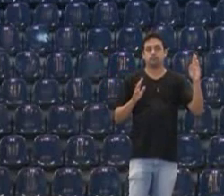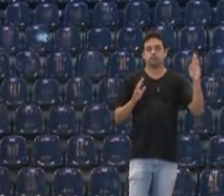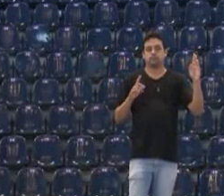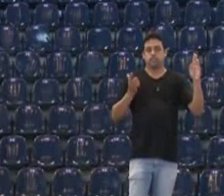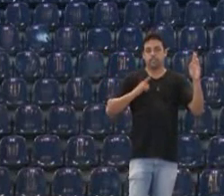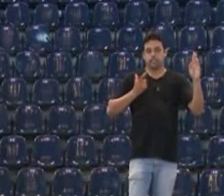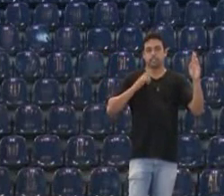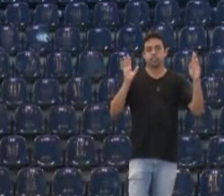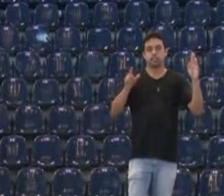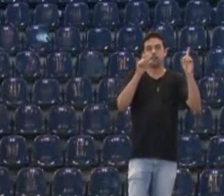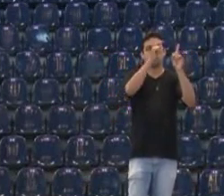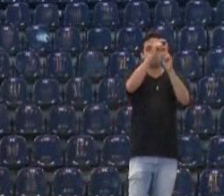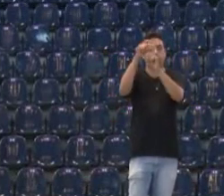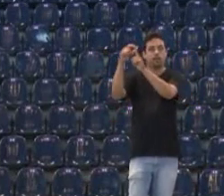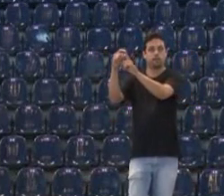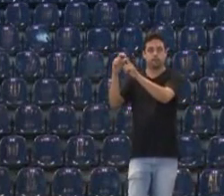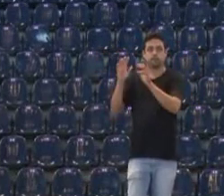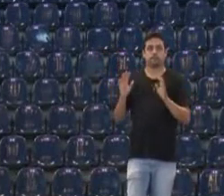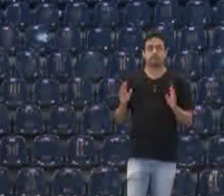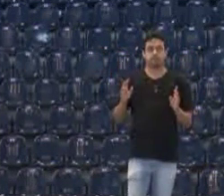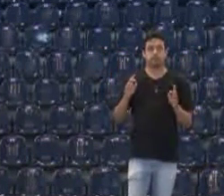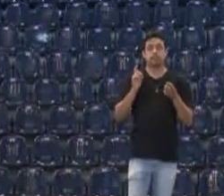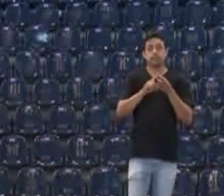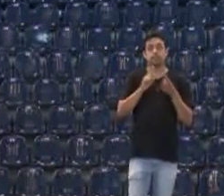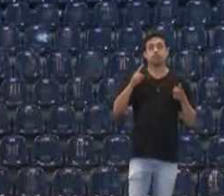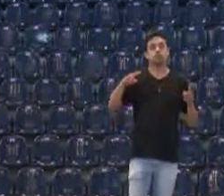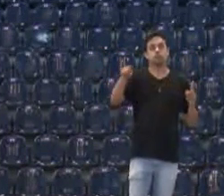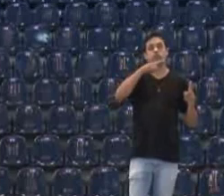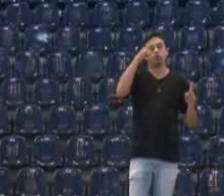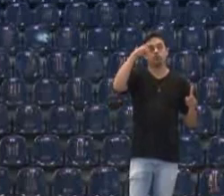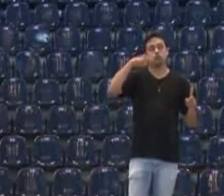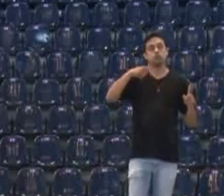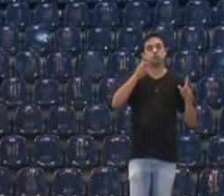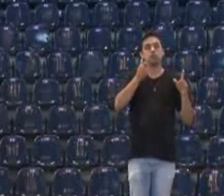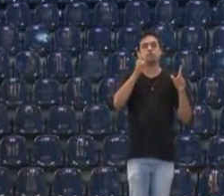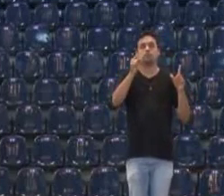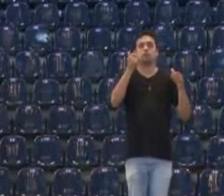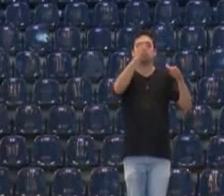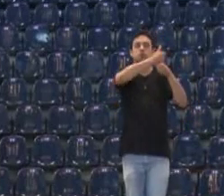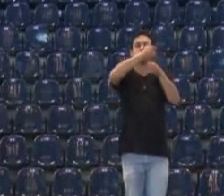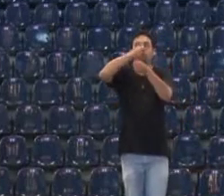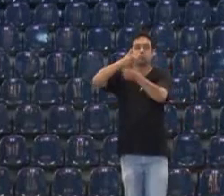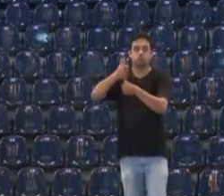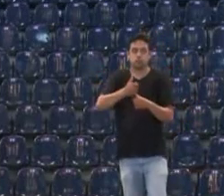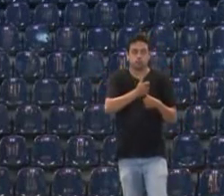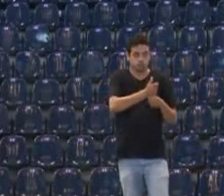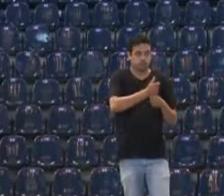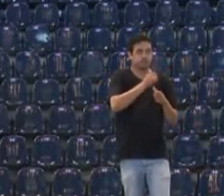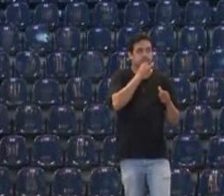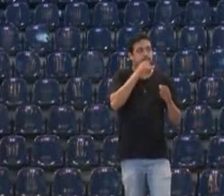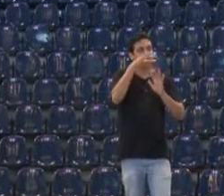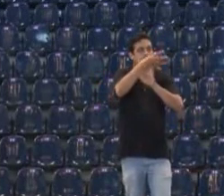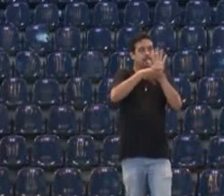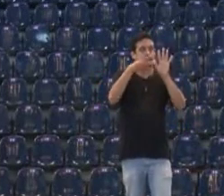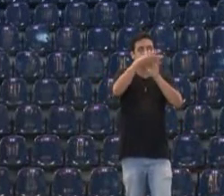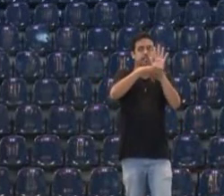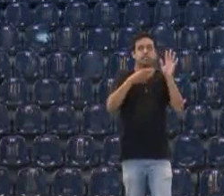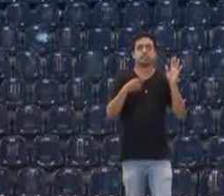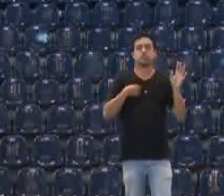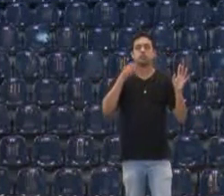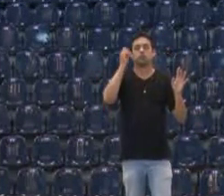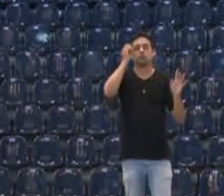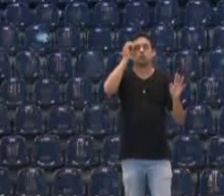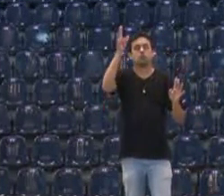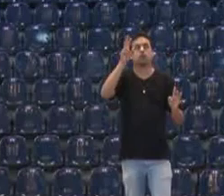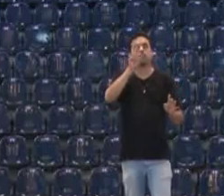Nós temos isso de palavras. Então, se você não sabe, substitua. Por exemplo, eu vou fazer uma redação e não lembro